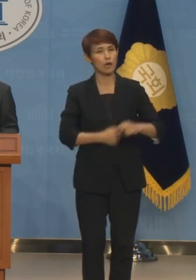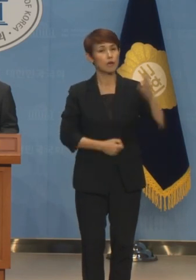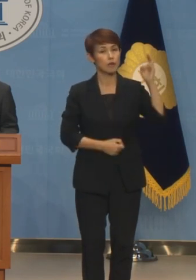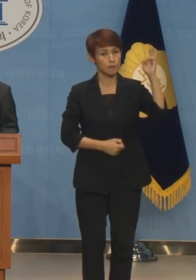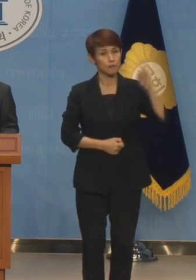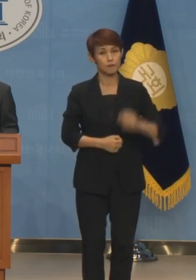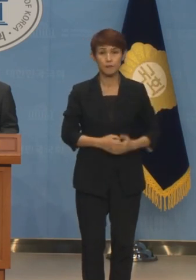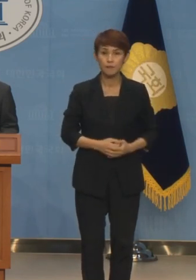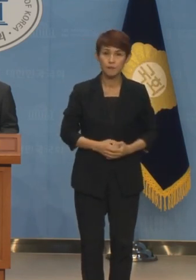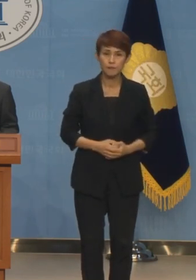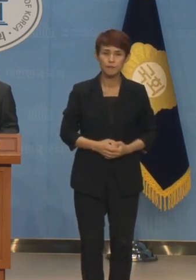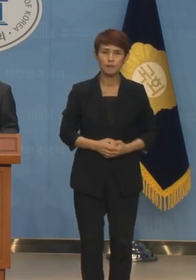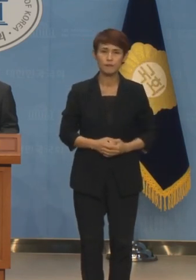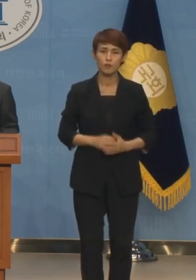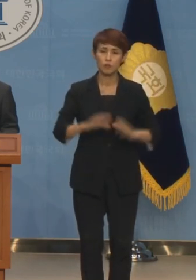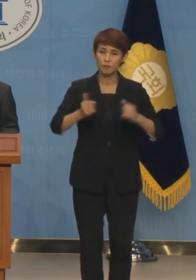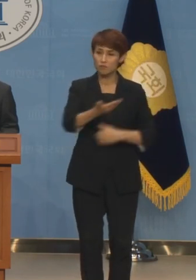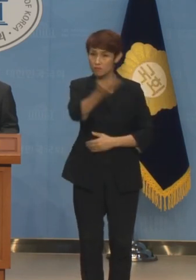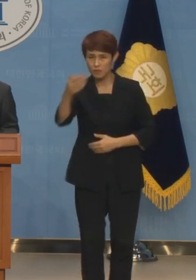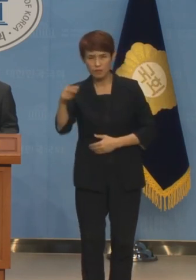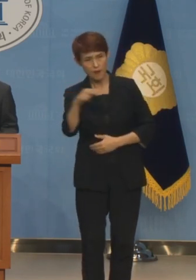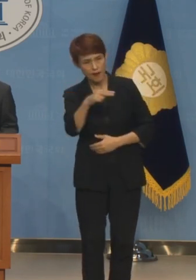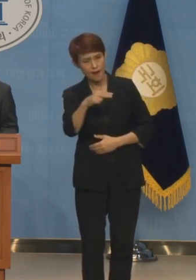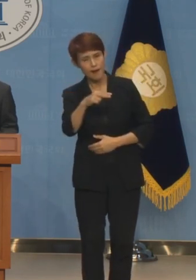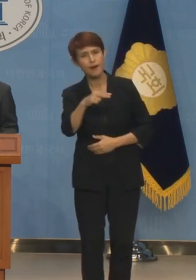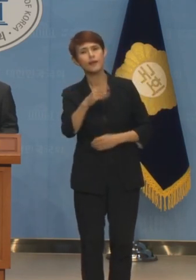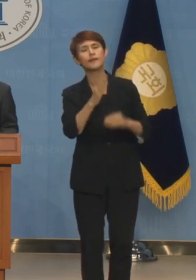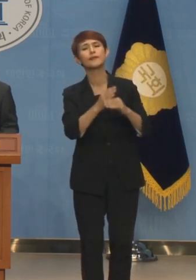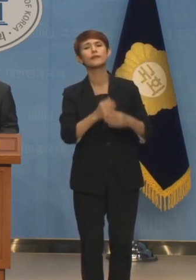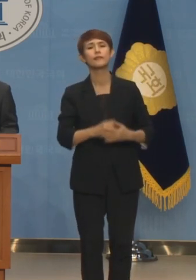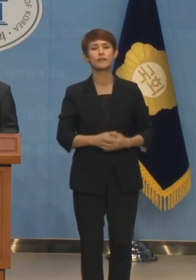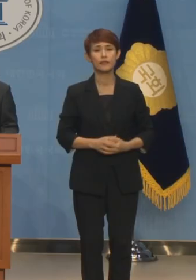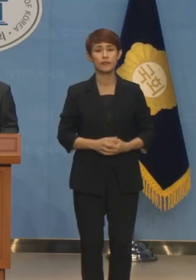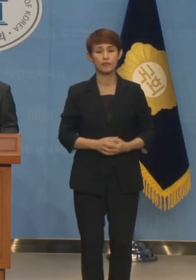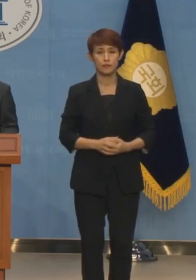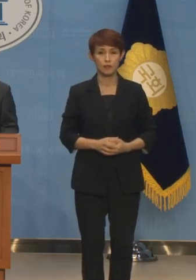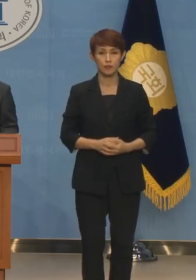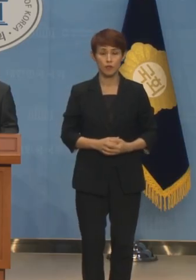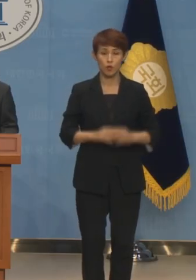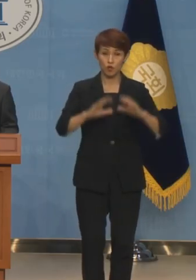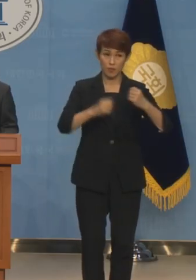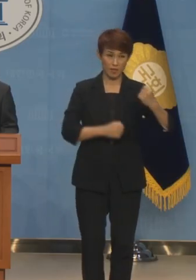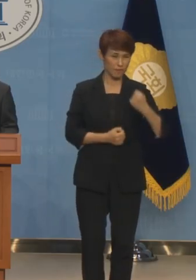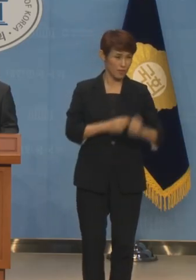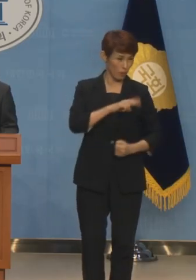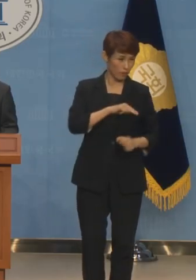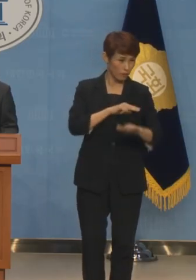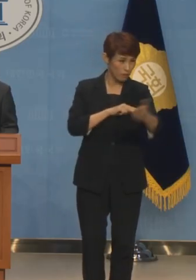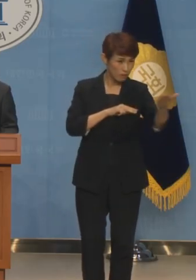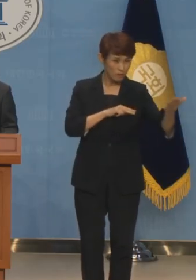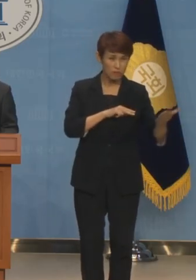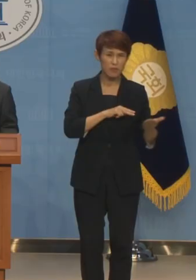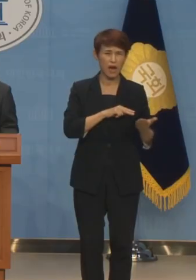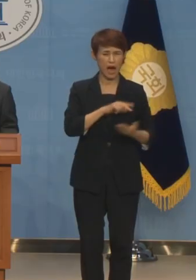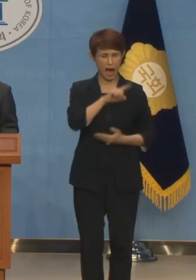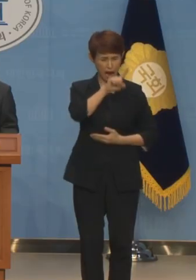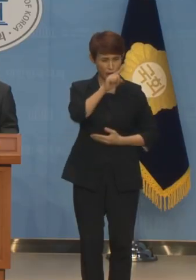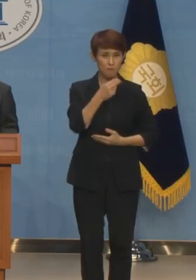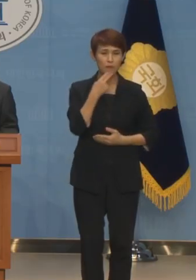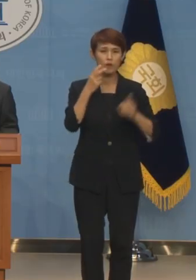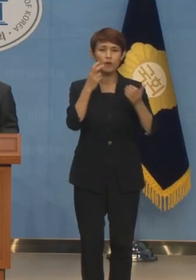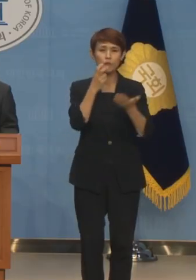어려워질 겁니다. 국민들께서 다 보고 계십니다. 그리고 국민의힘 의원 한 명 없는